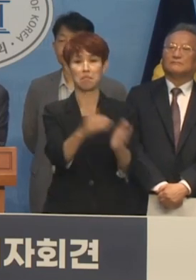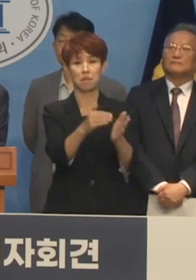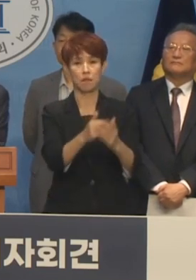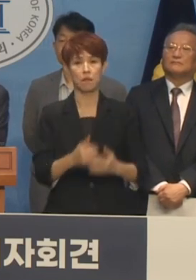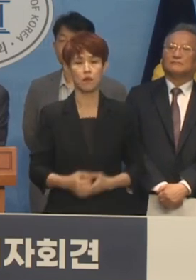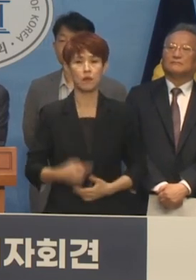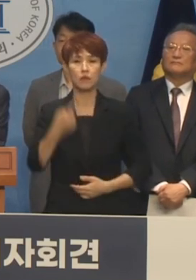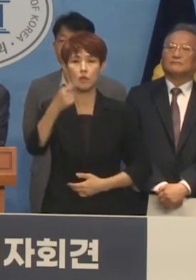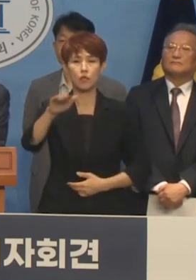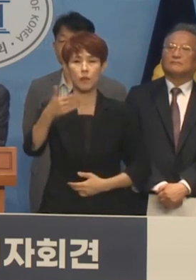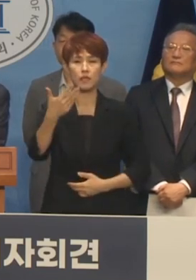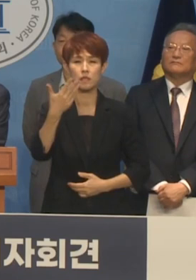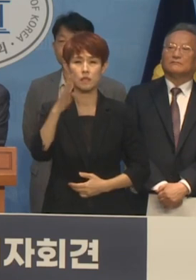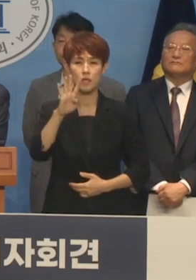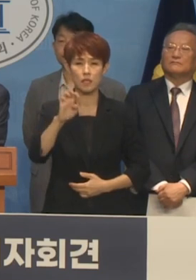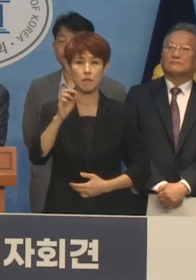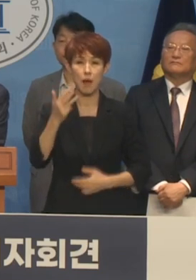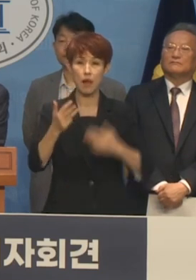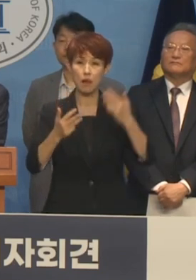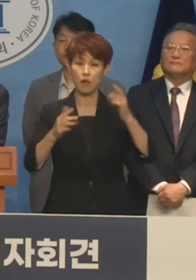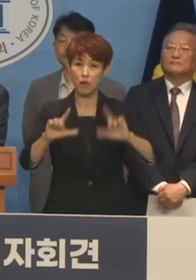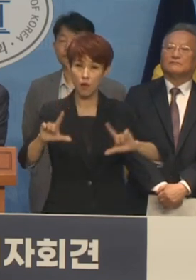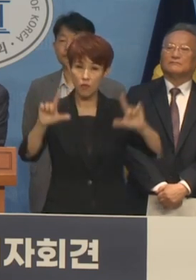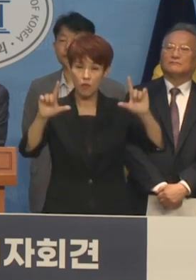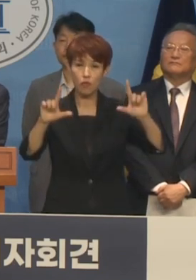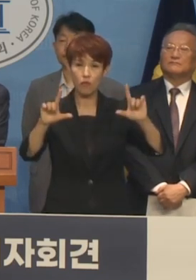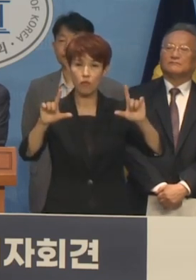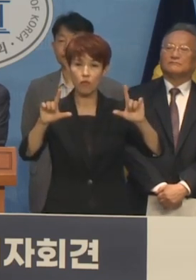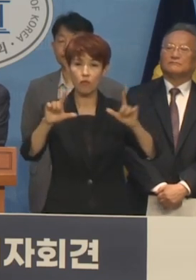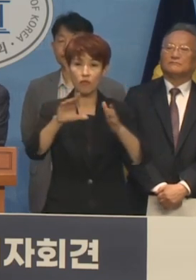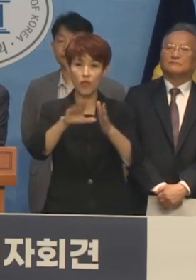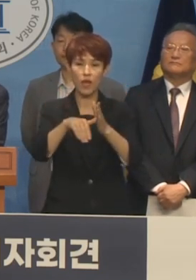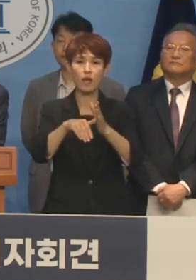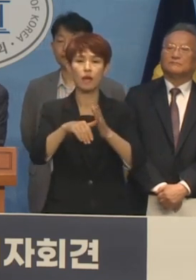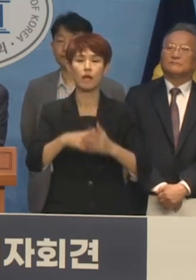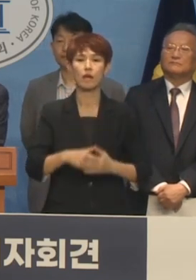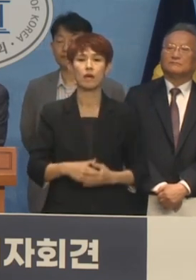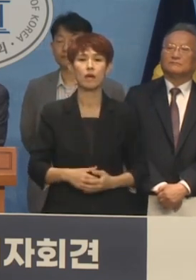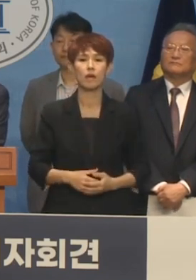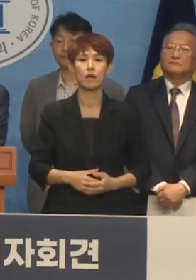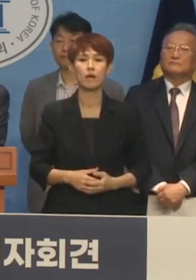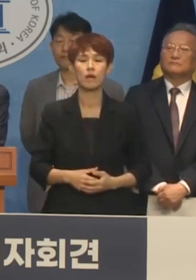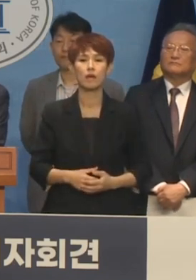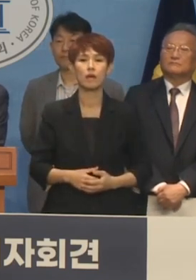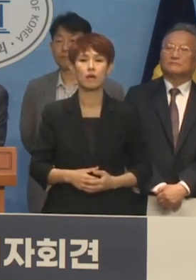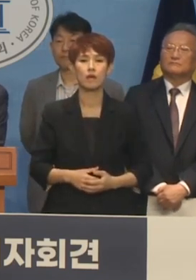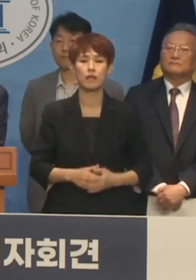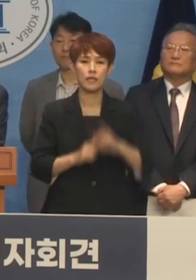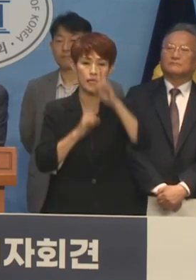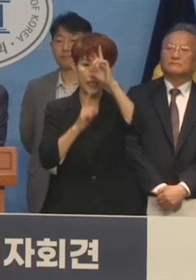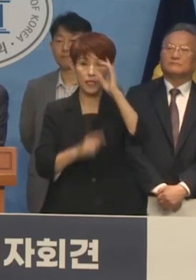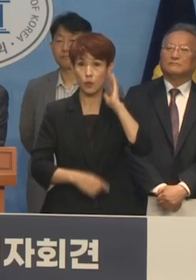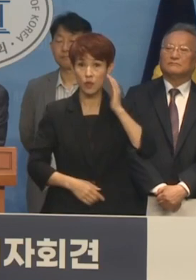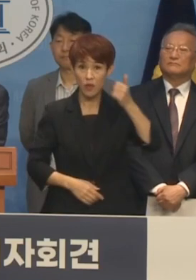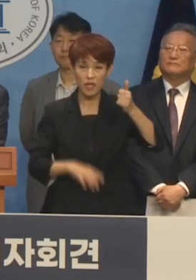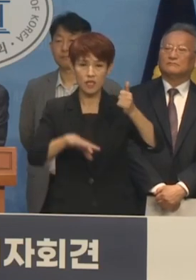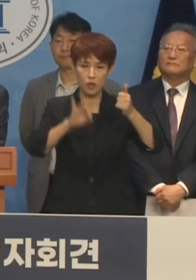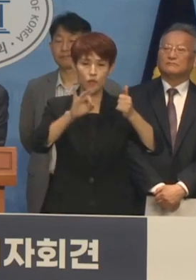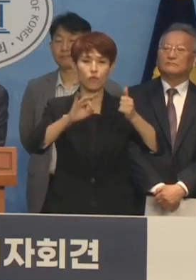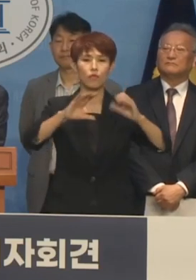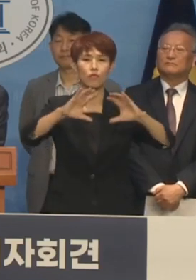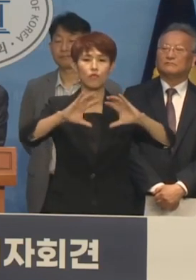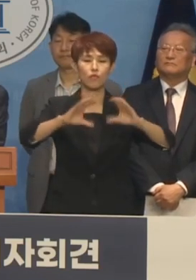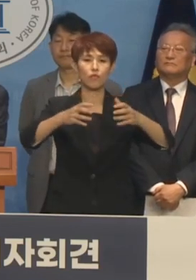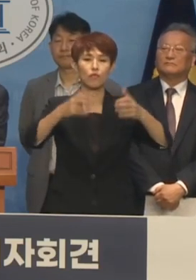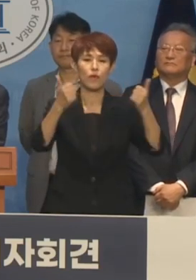1948년 5월 10일 총선거로 구성된 전 국회에서 이승만 전 대통령이 초대 국회의장으로